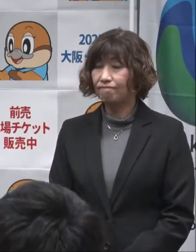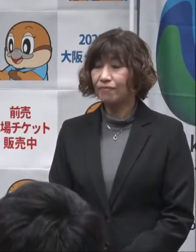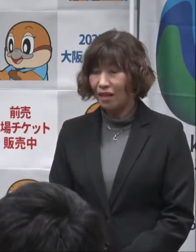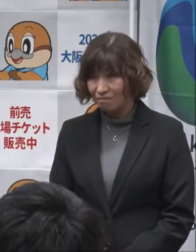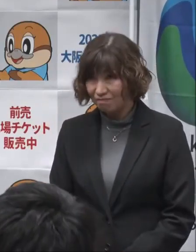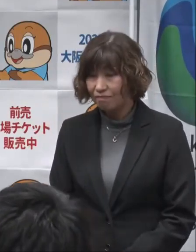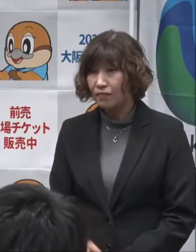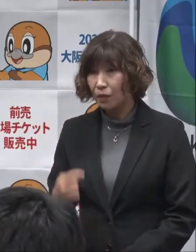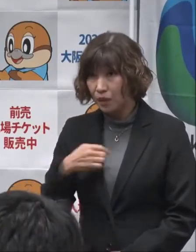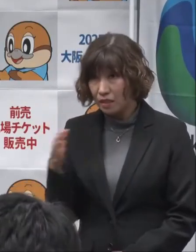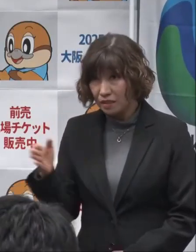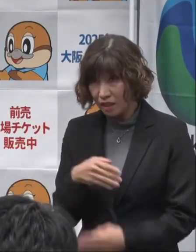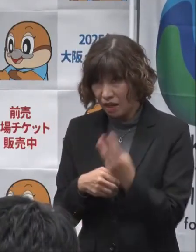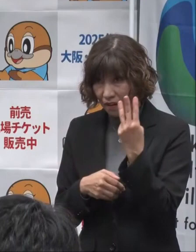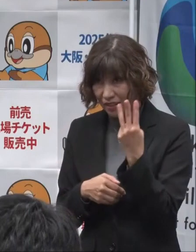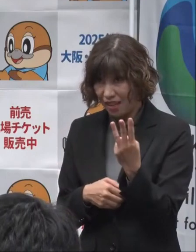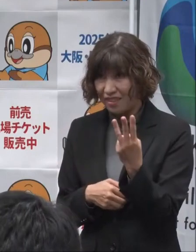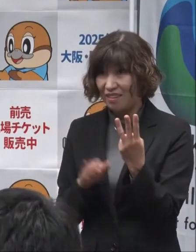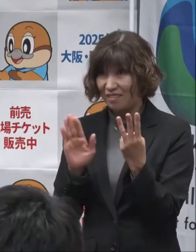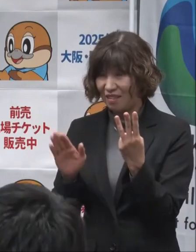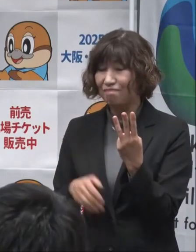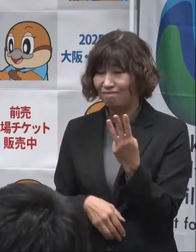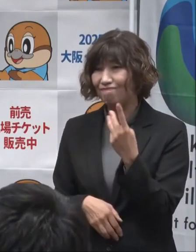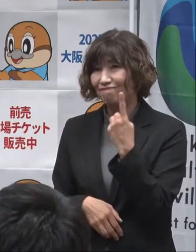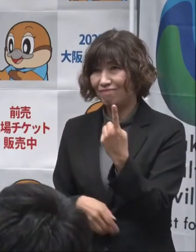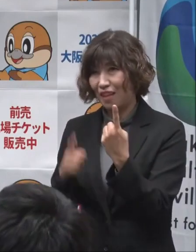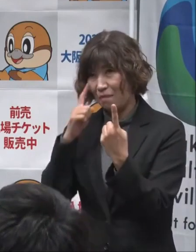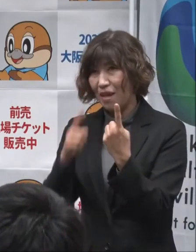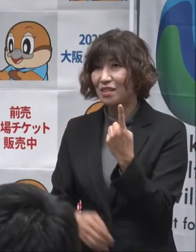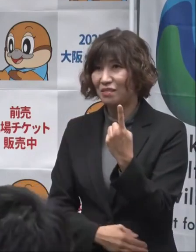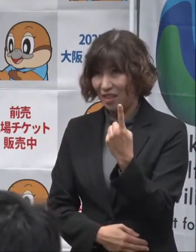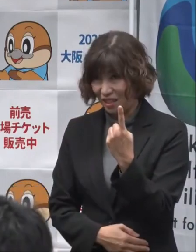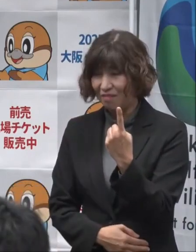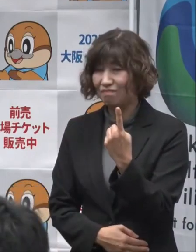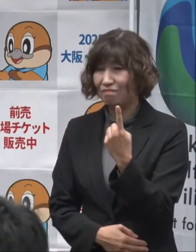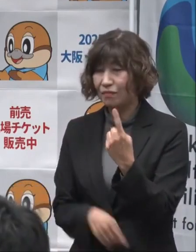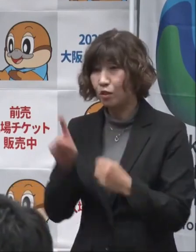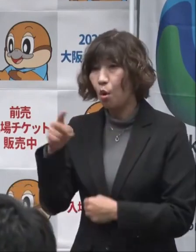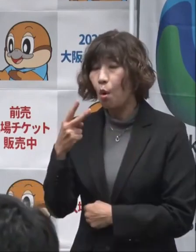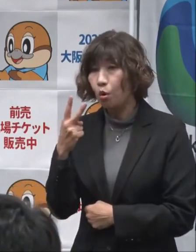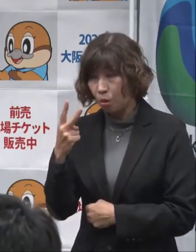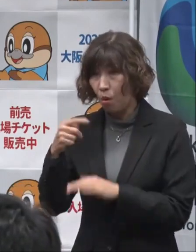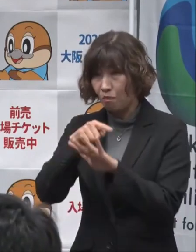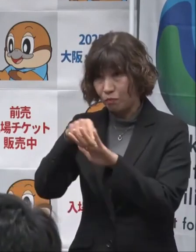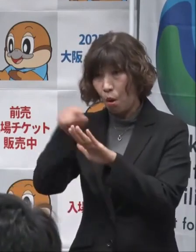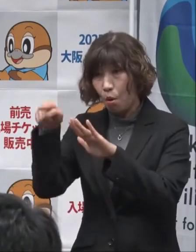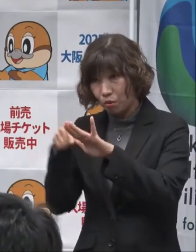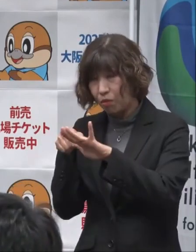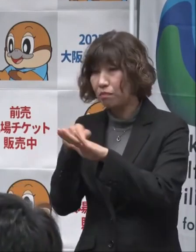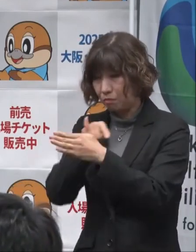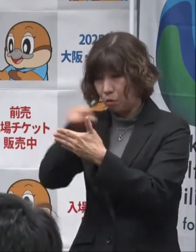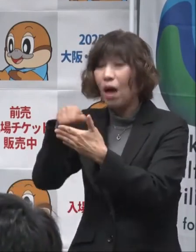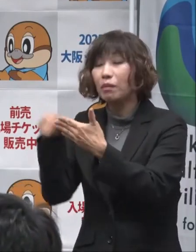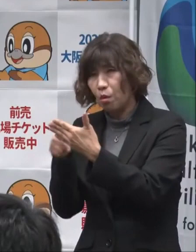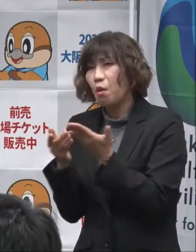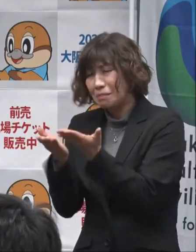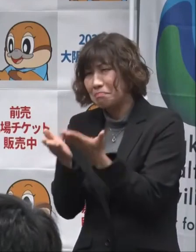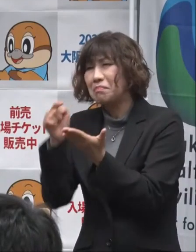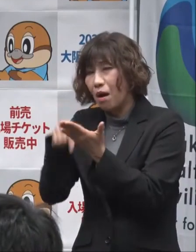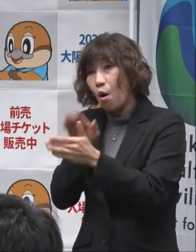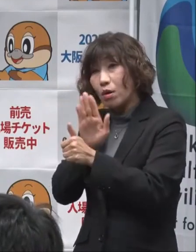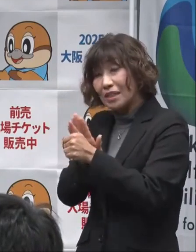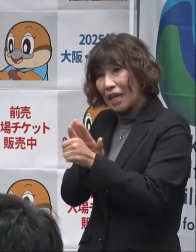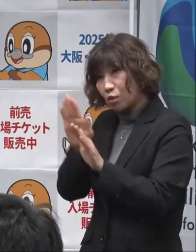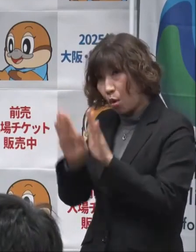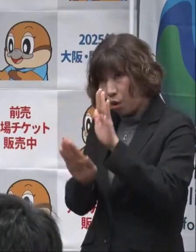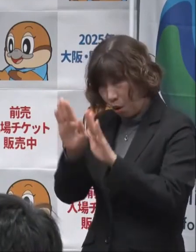はい、私からは3点です。まず1点目についてです。能登半島地震に伴う被災地への支援の状況につい